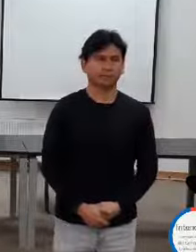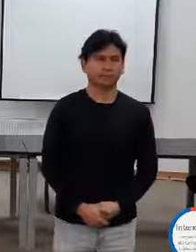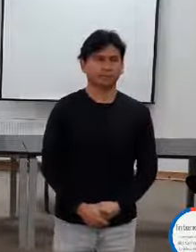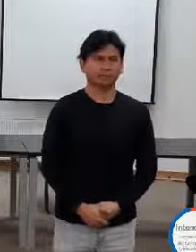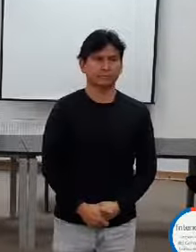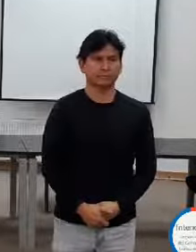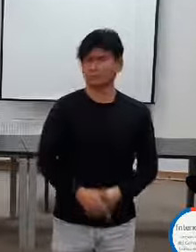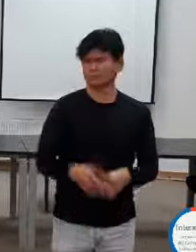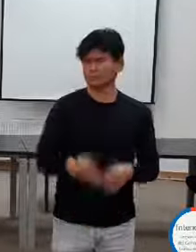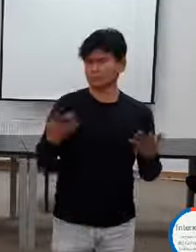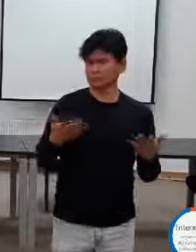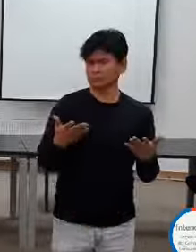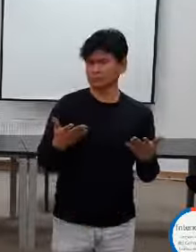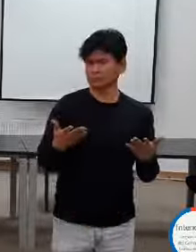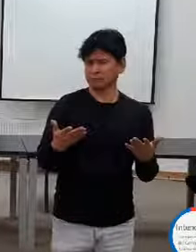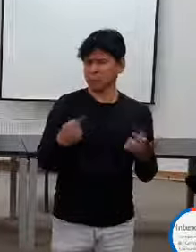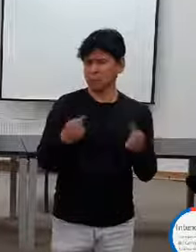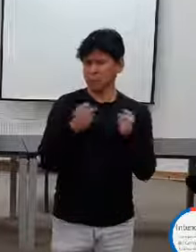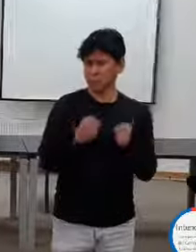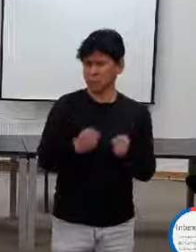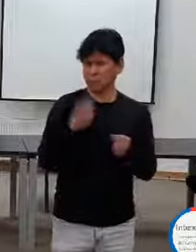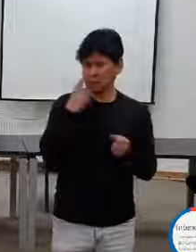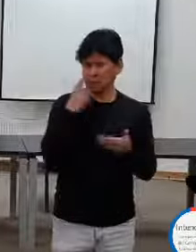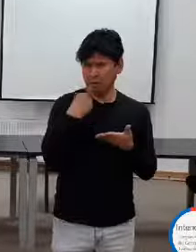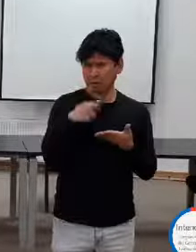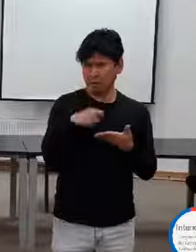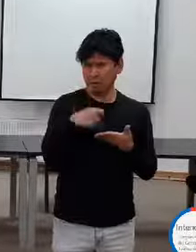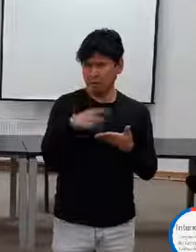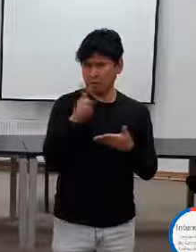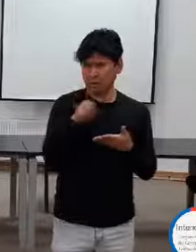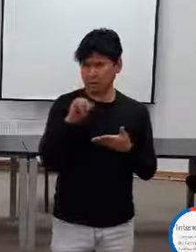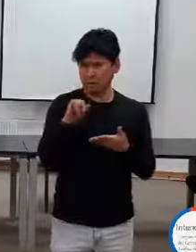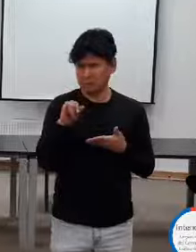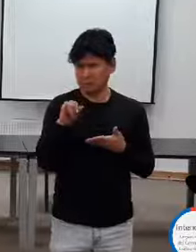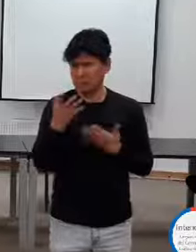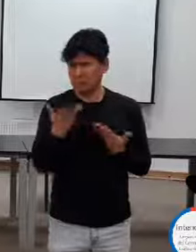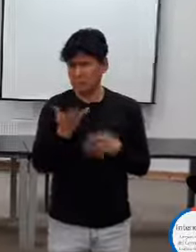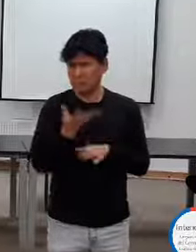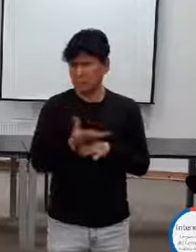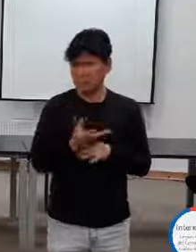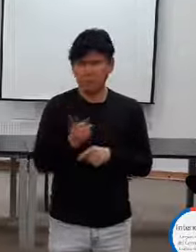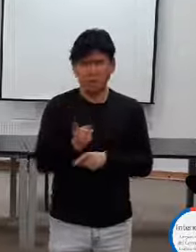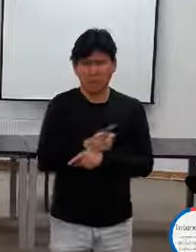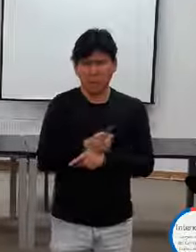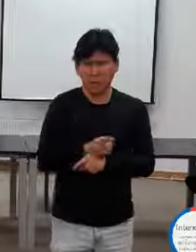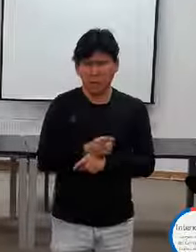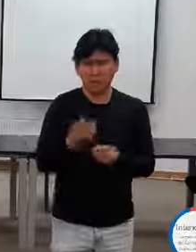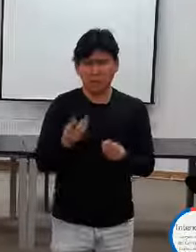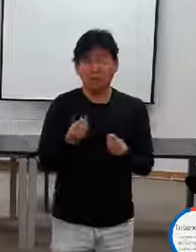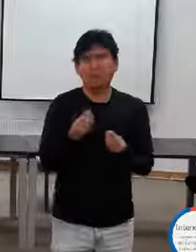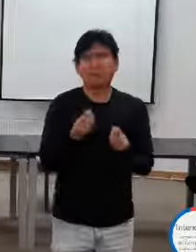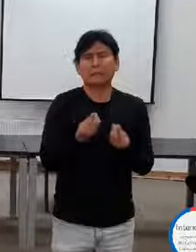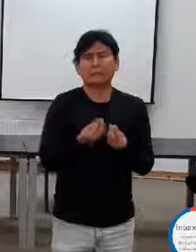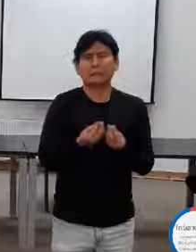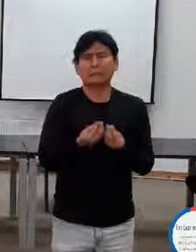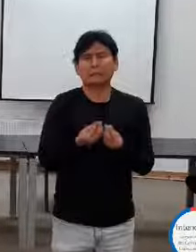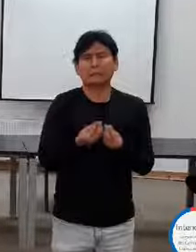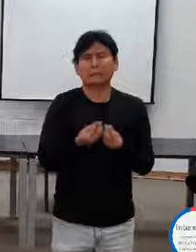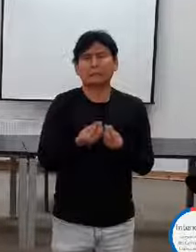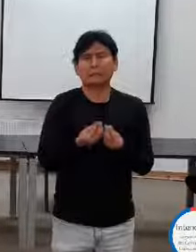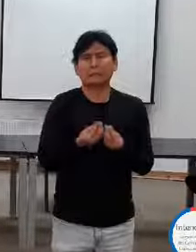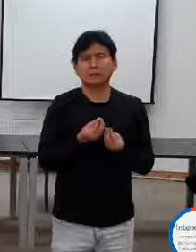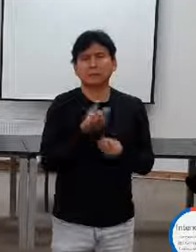Pero justamente eso es algo que se puede verificar con el servicio de impuesto interno, acá hay maneras más rápidas, digo, ¿qué pasa? Tiene que